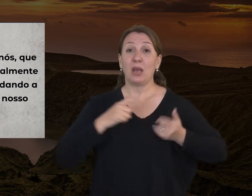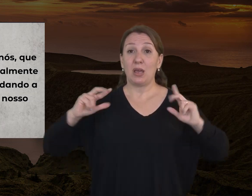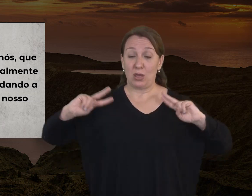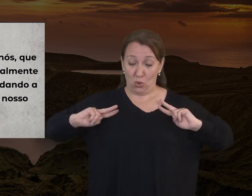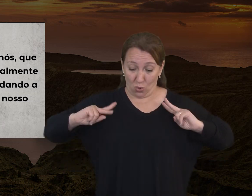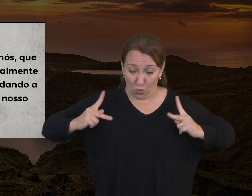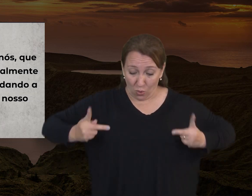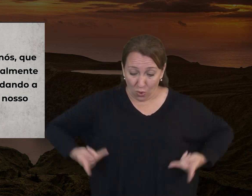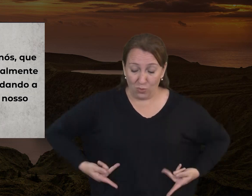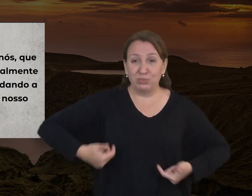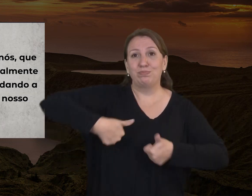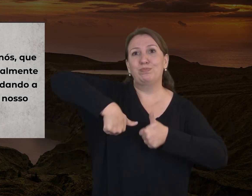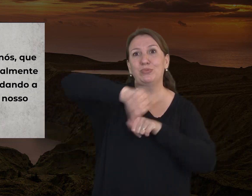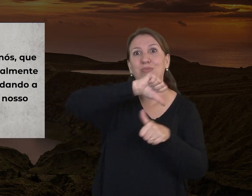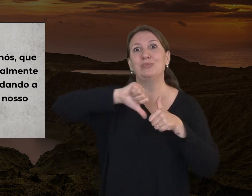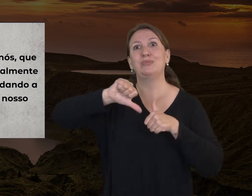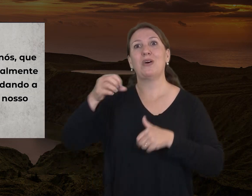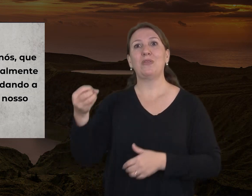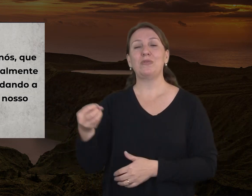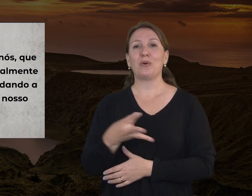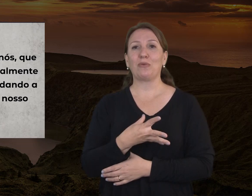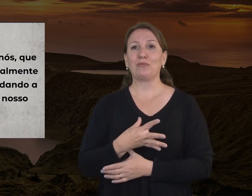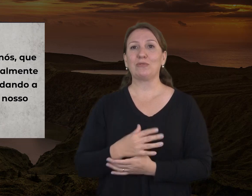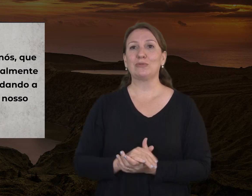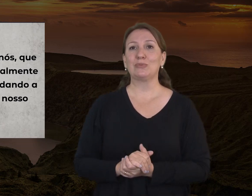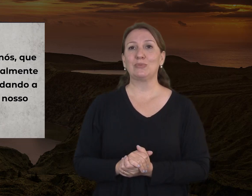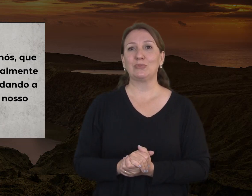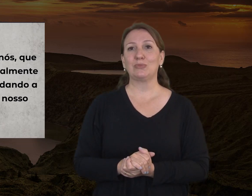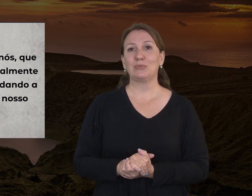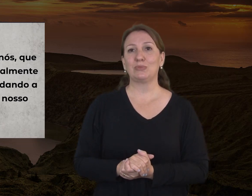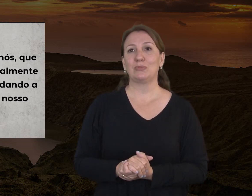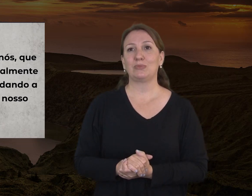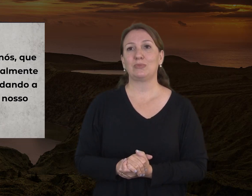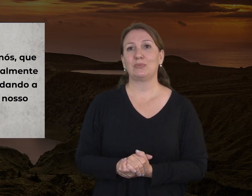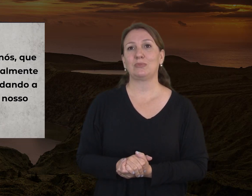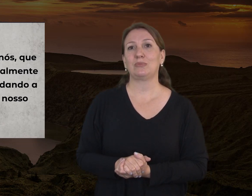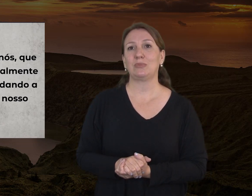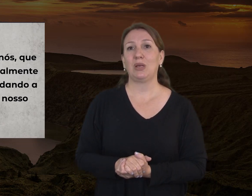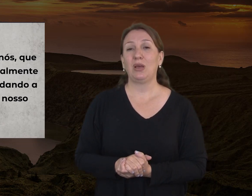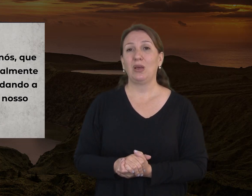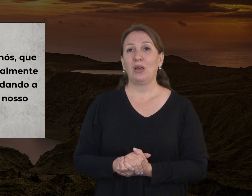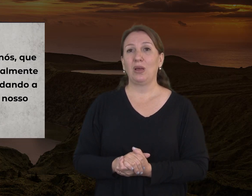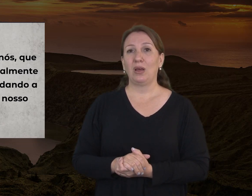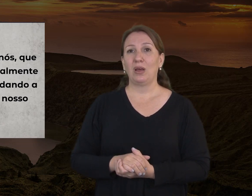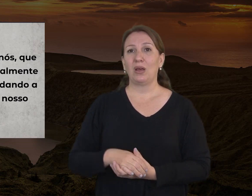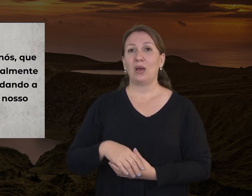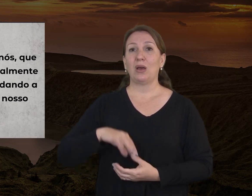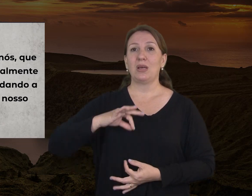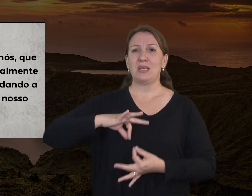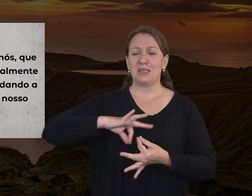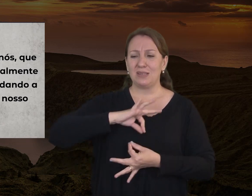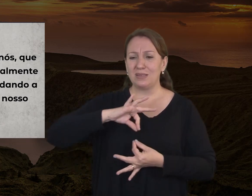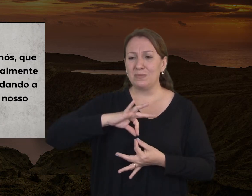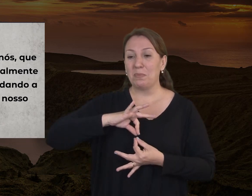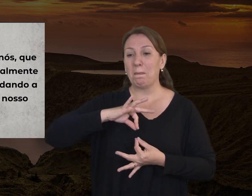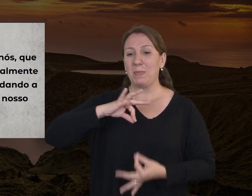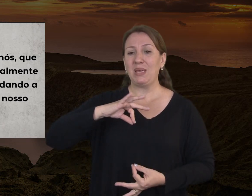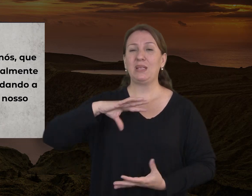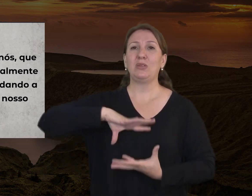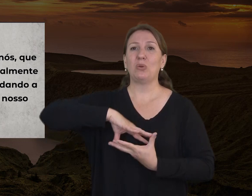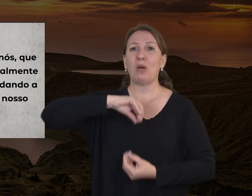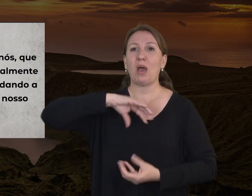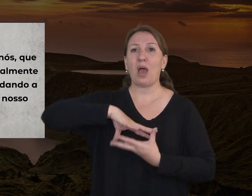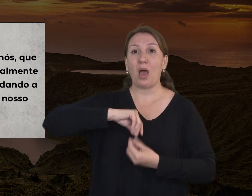É a última parte que precisa ser redimida do nosso ser tripartido. Nosso espírito, quando cremos